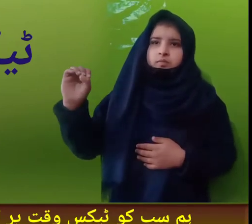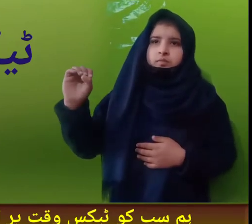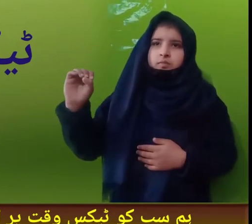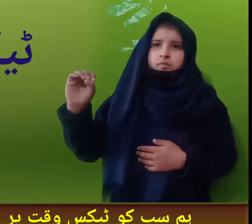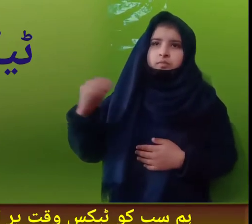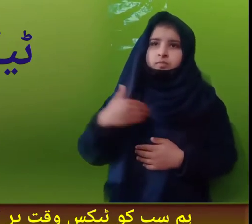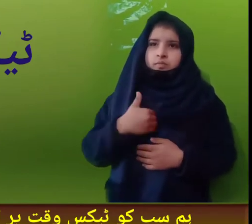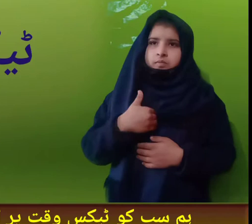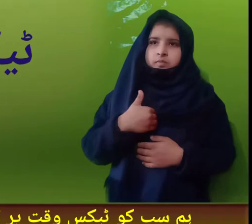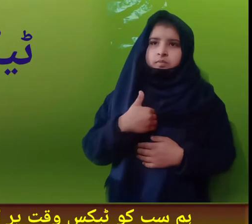अपना